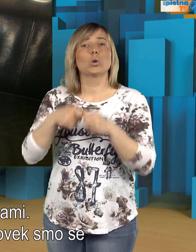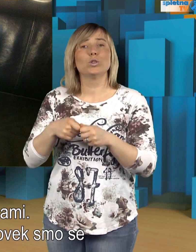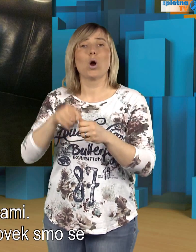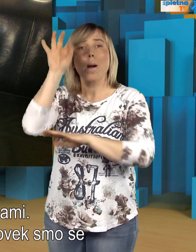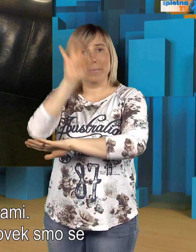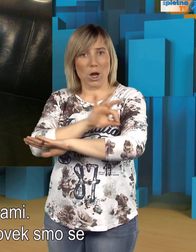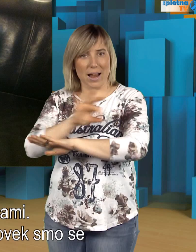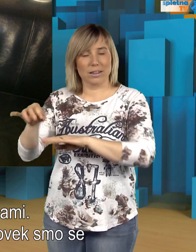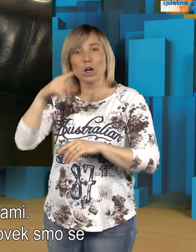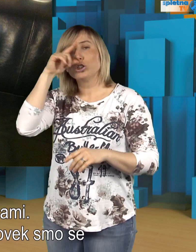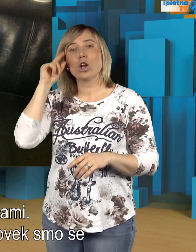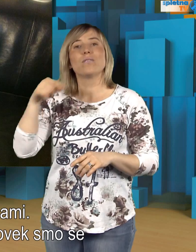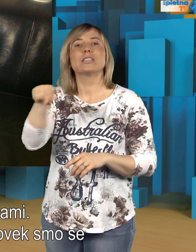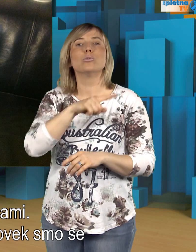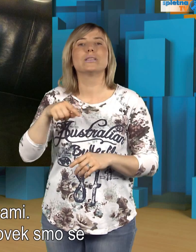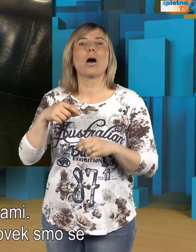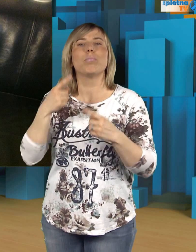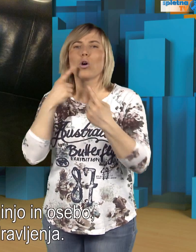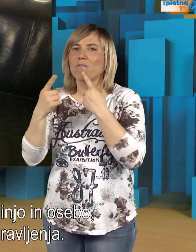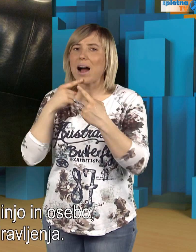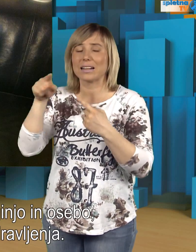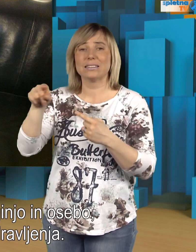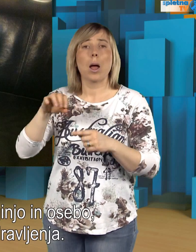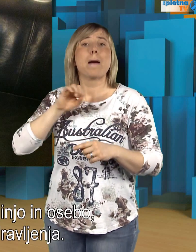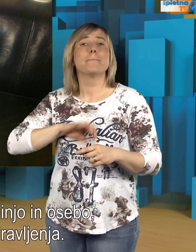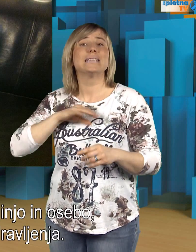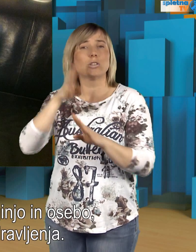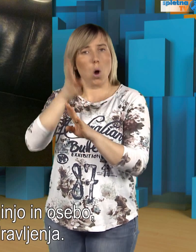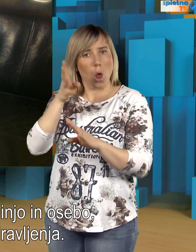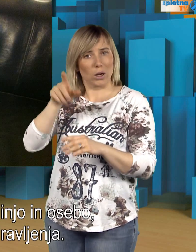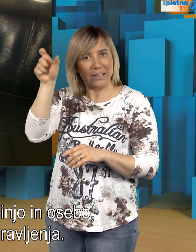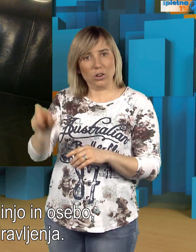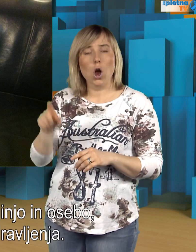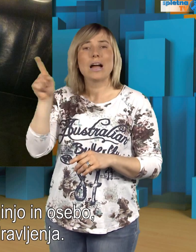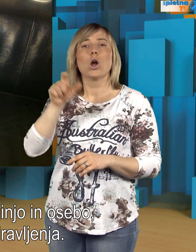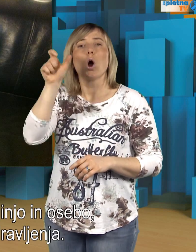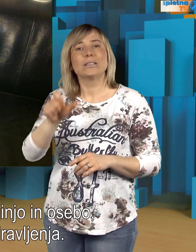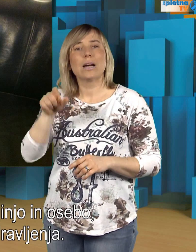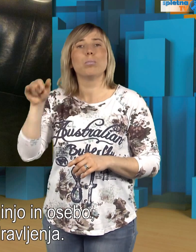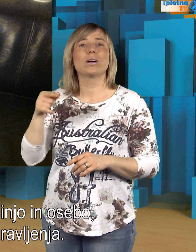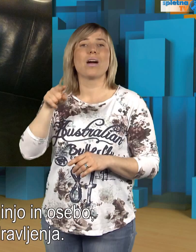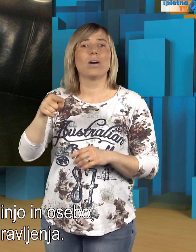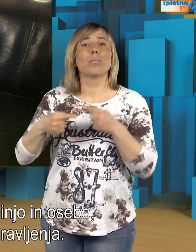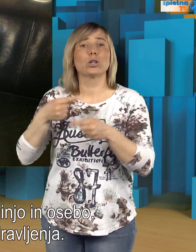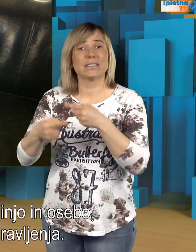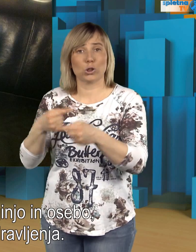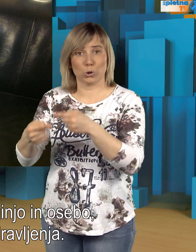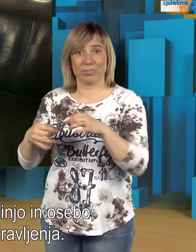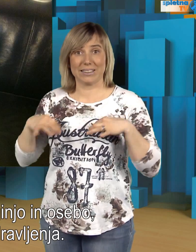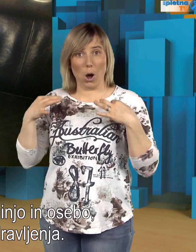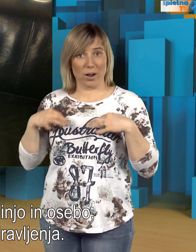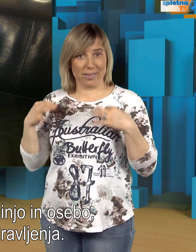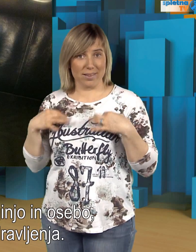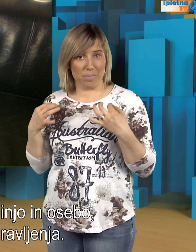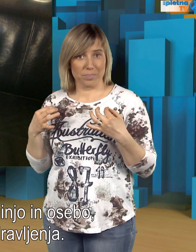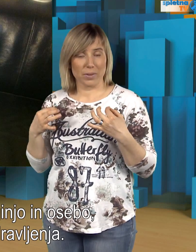V društvu Projekt Človek smo se pogovarjali s psihologinjo in osebo, ki je v procesu zdravljenja.